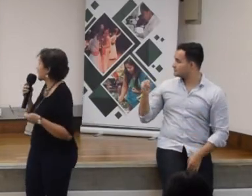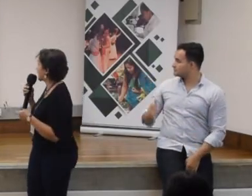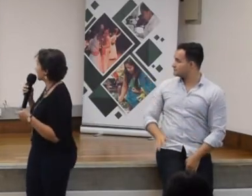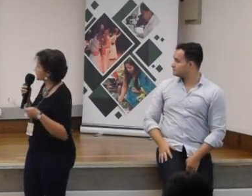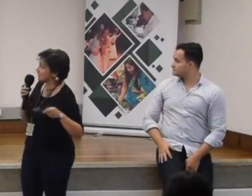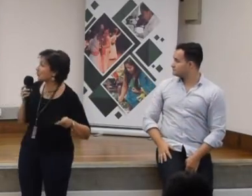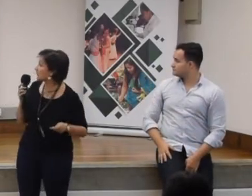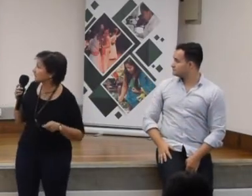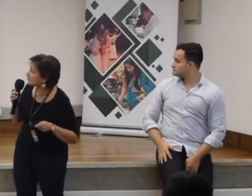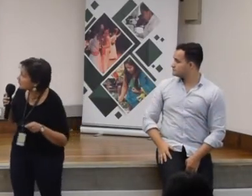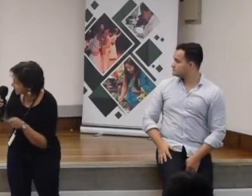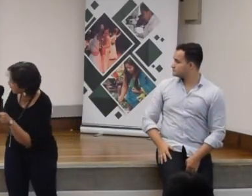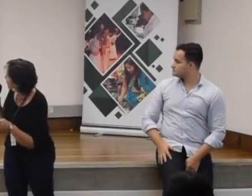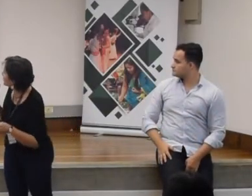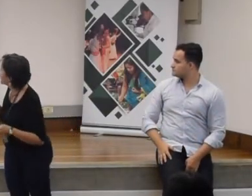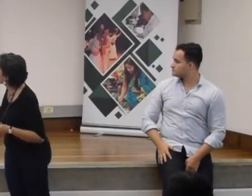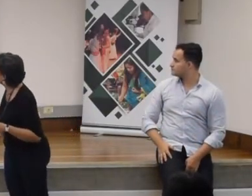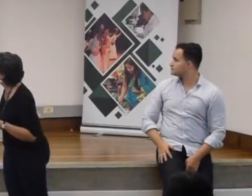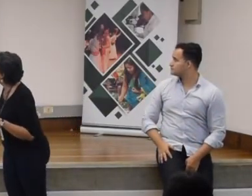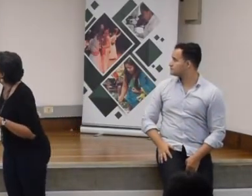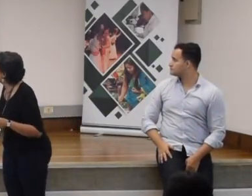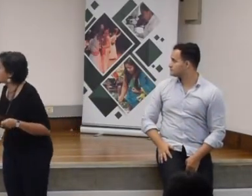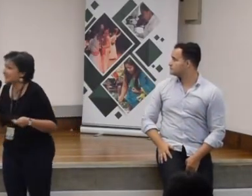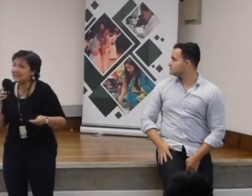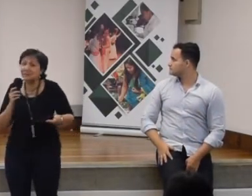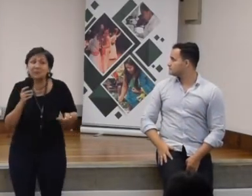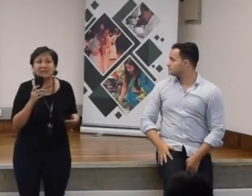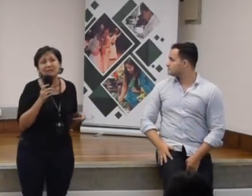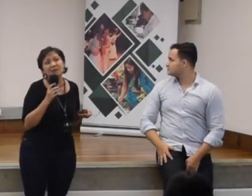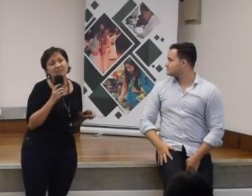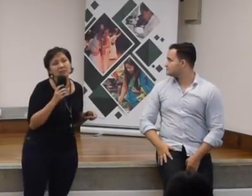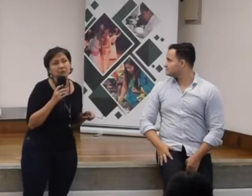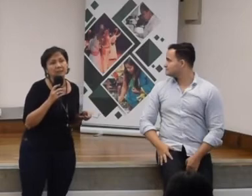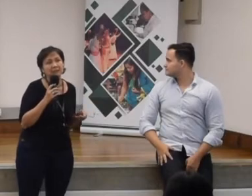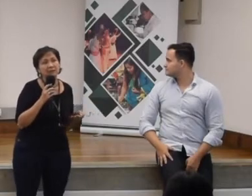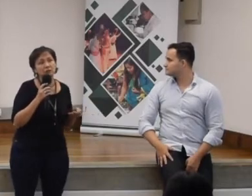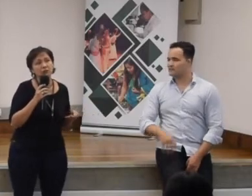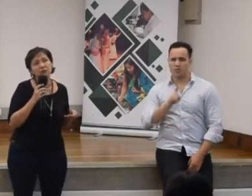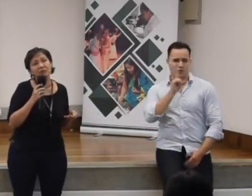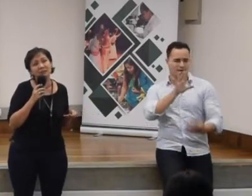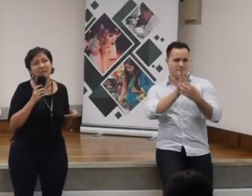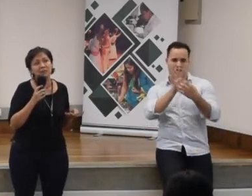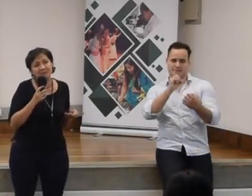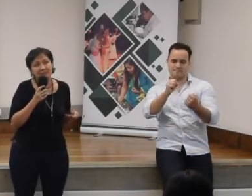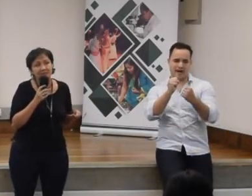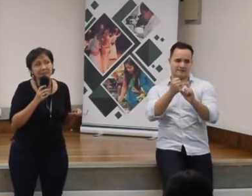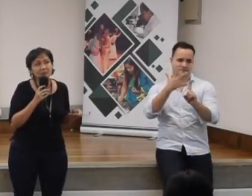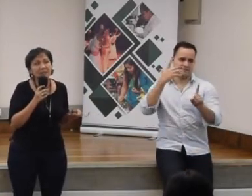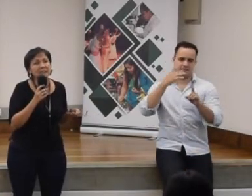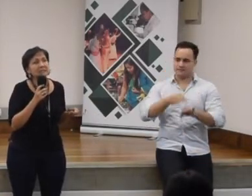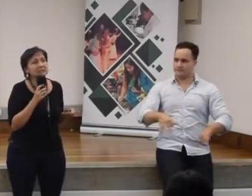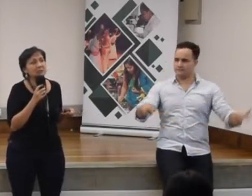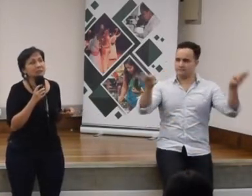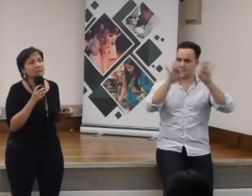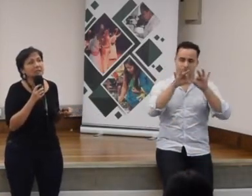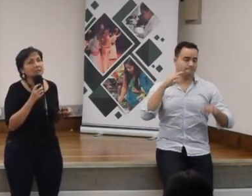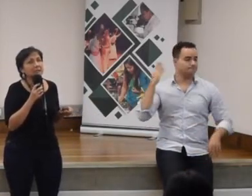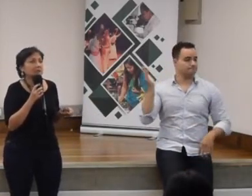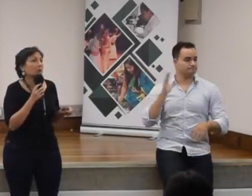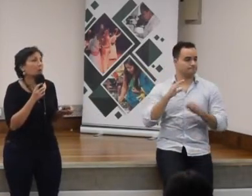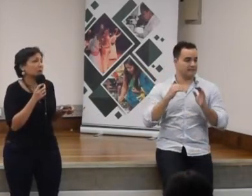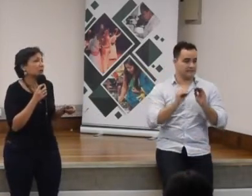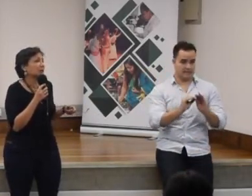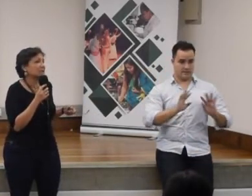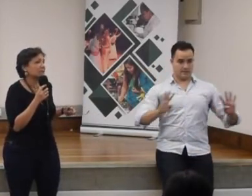de las imágenes, de volver un momentito la previa, que me parece más importante. Nosotros empezamos, esta es una iniciativa